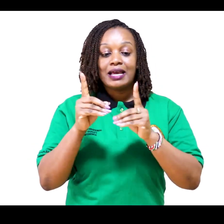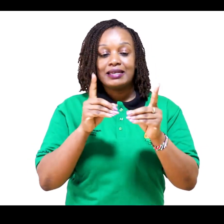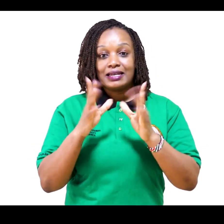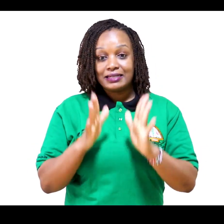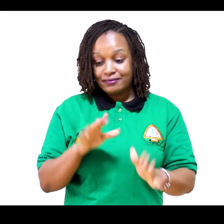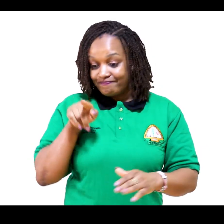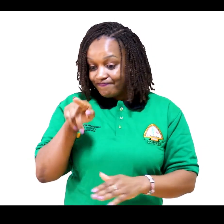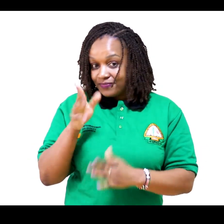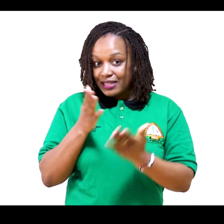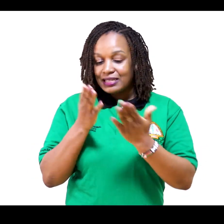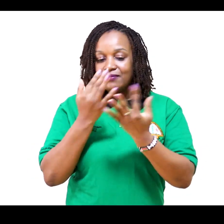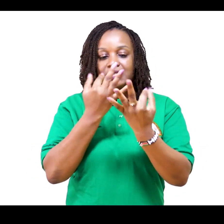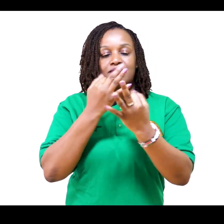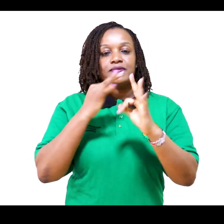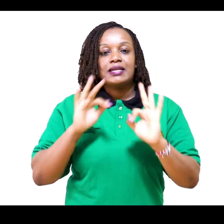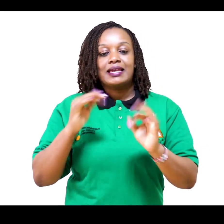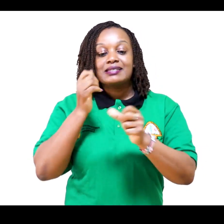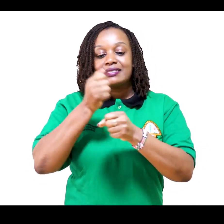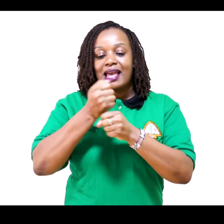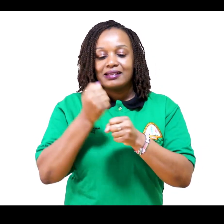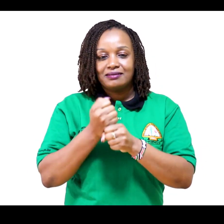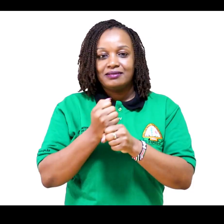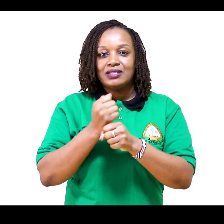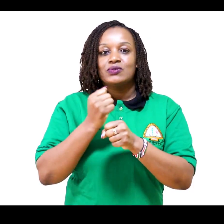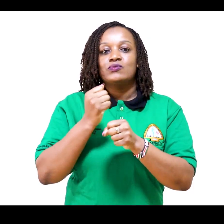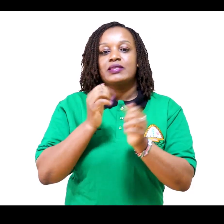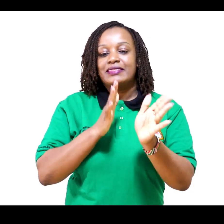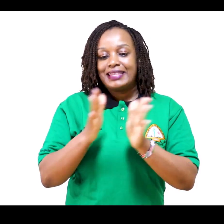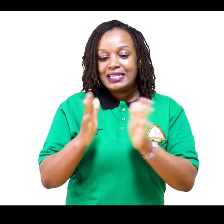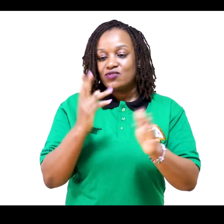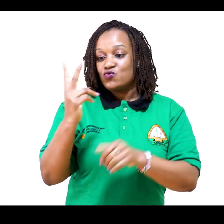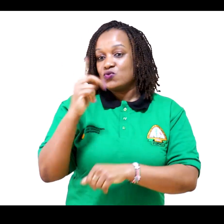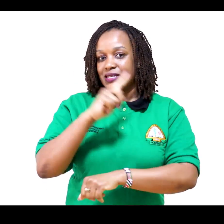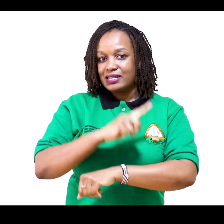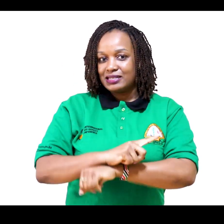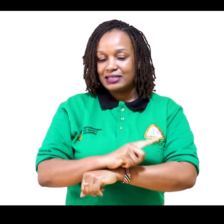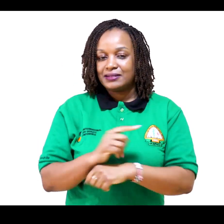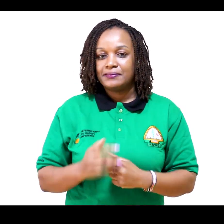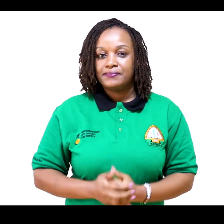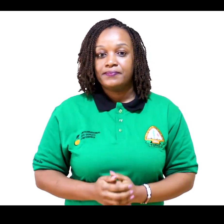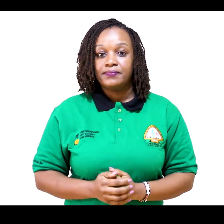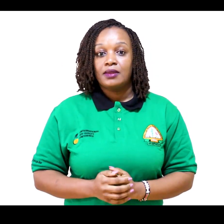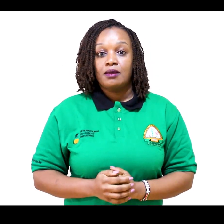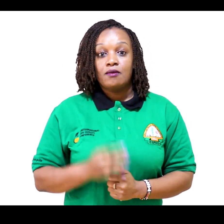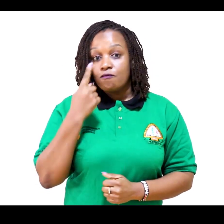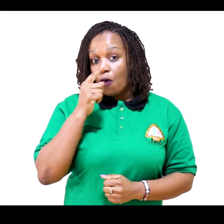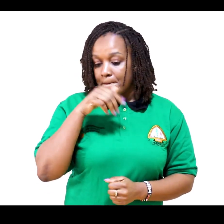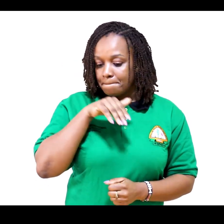wakurugenzi. Huduma hii haina malipo na inafanywa kwa siku 2. Kwa utoaji